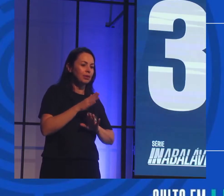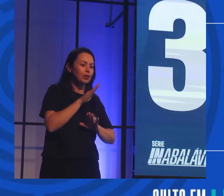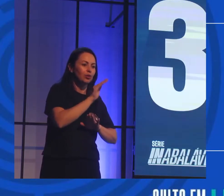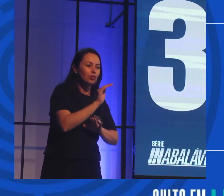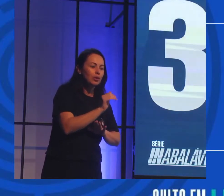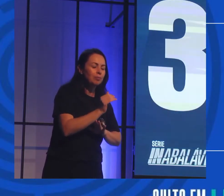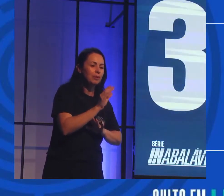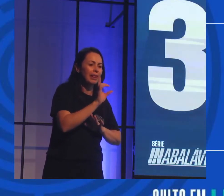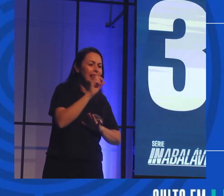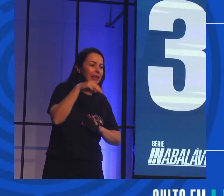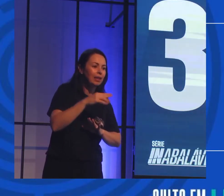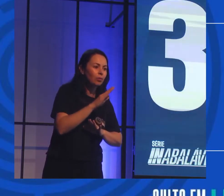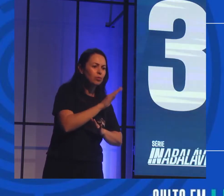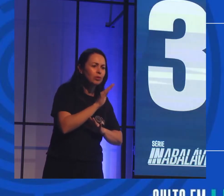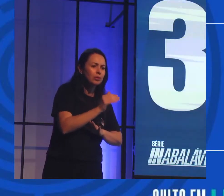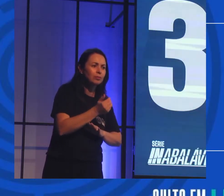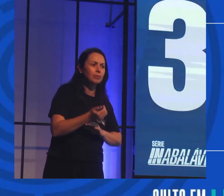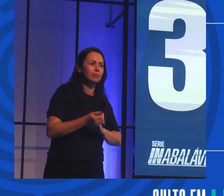diz: Daniel,